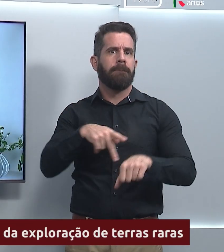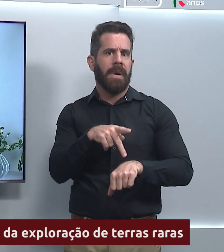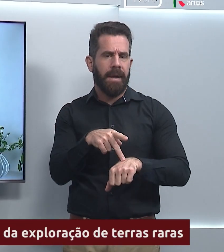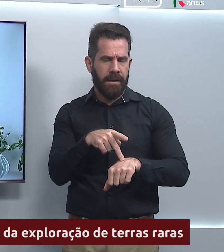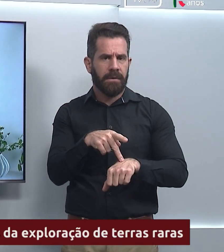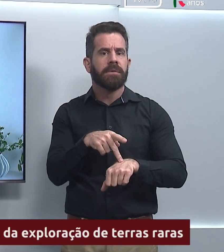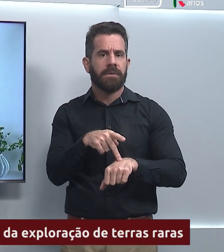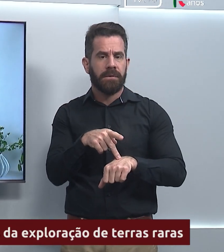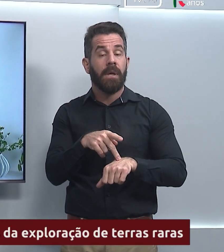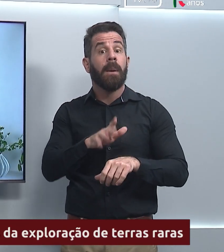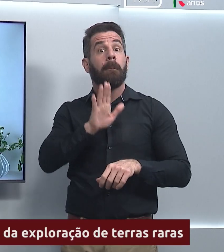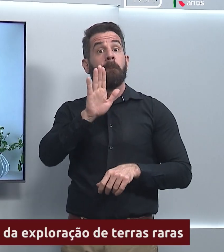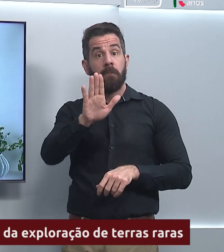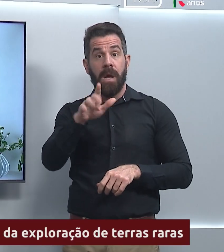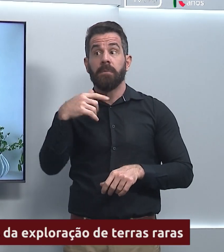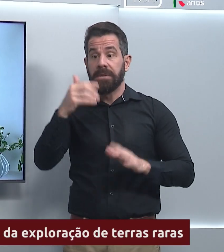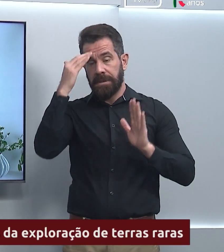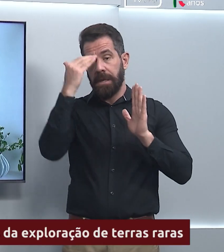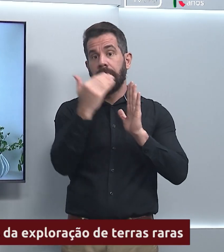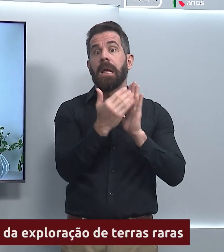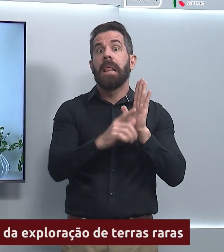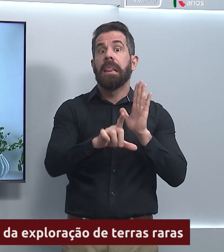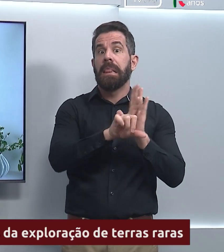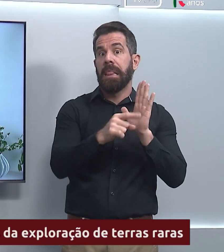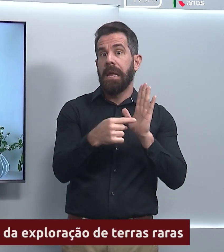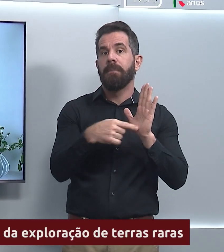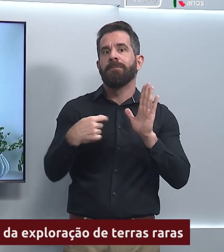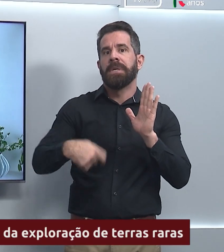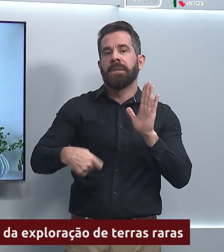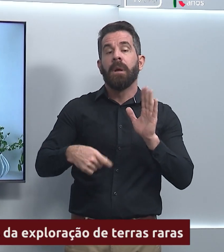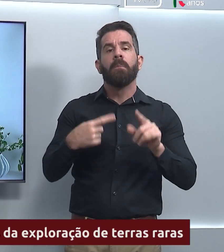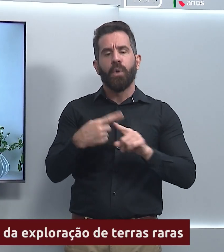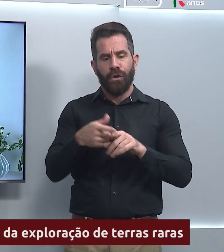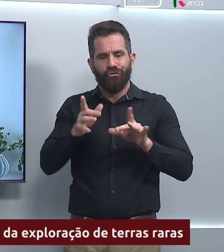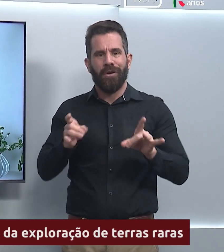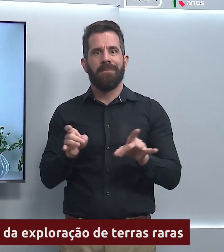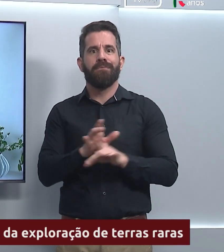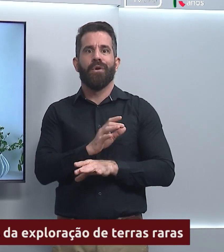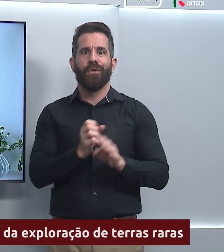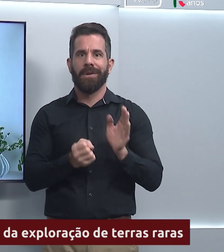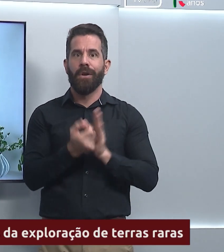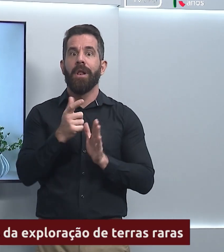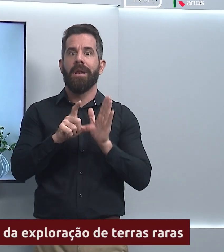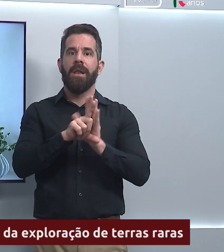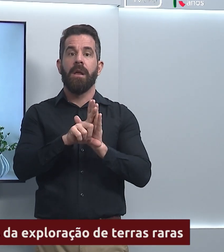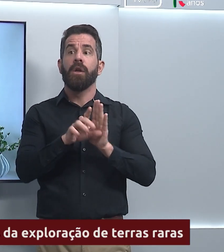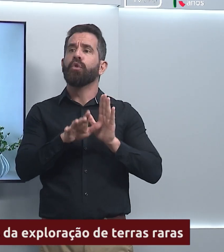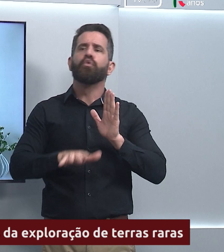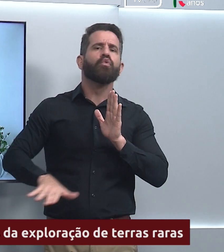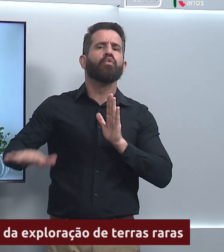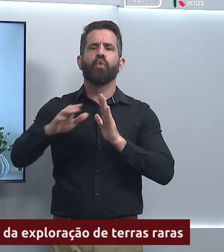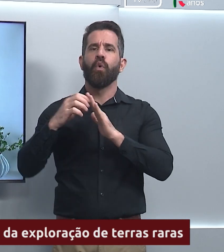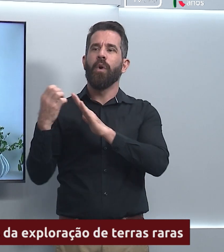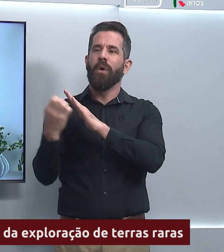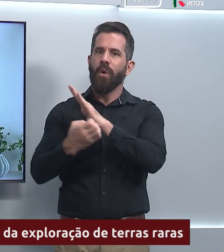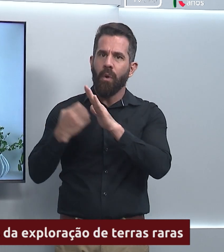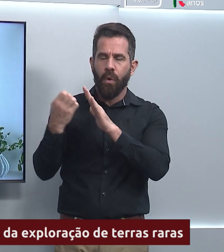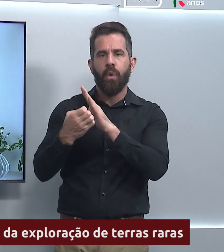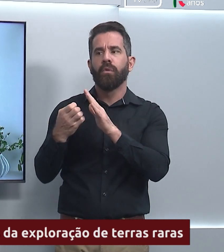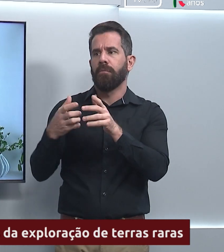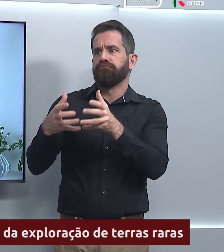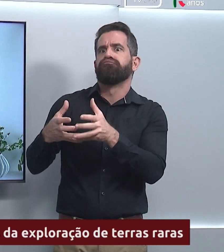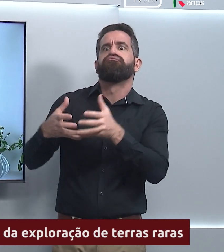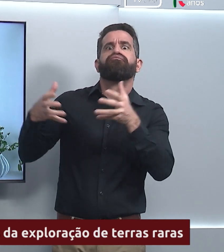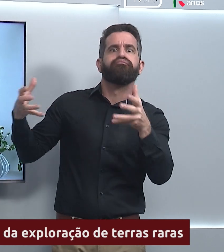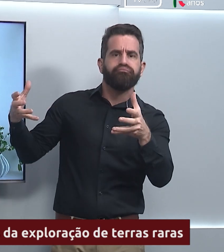gente só tem que fazer valer as nossas leis e as nossas normas, porque elas já existem. E todas as empresas de mineração de médio e grande